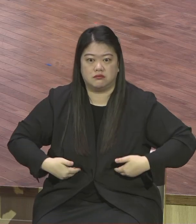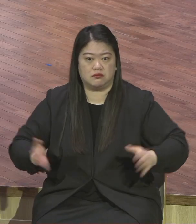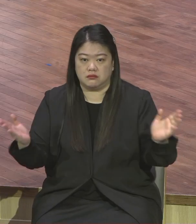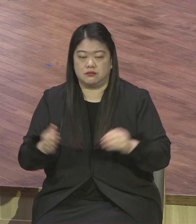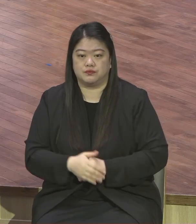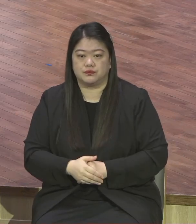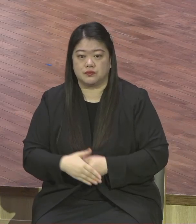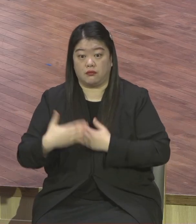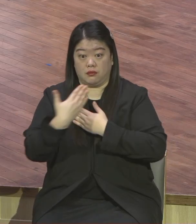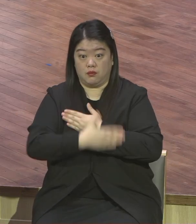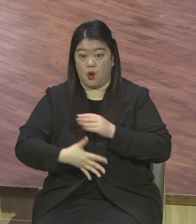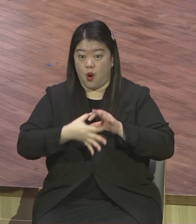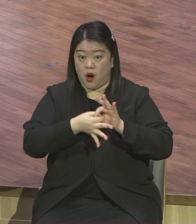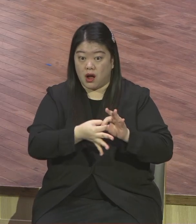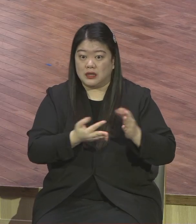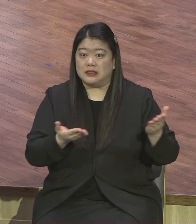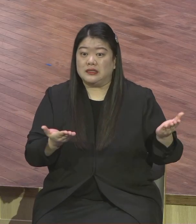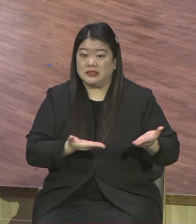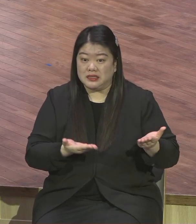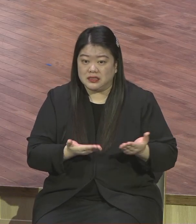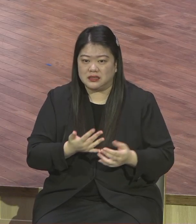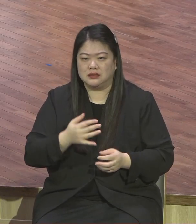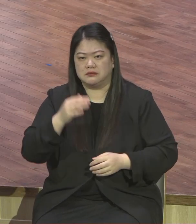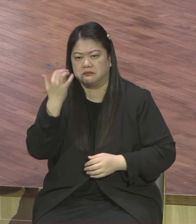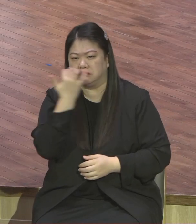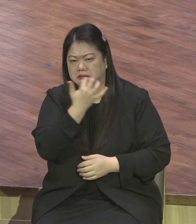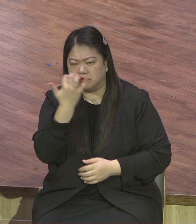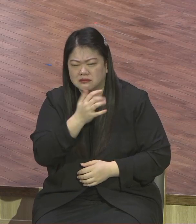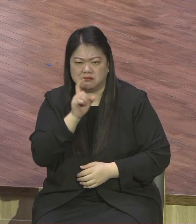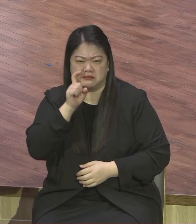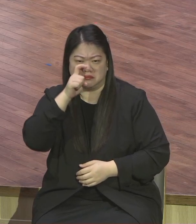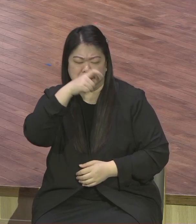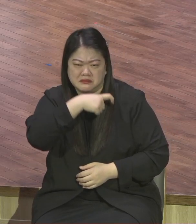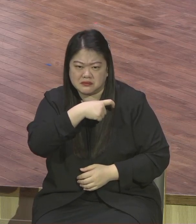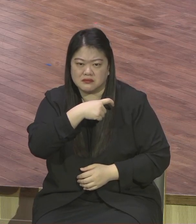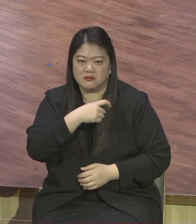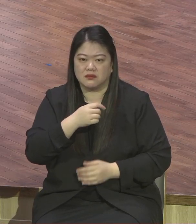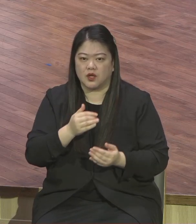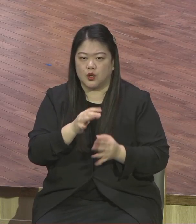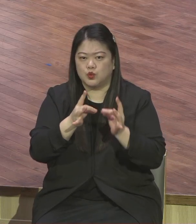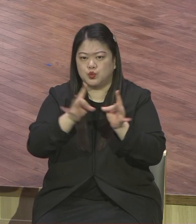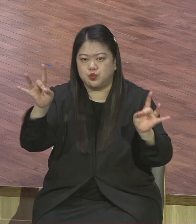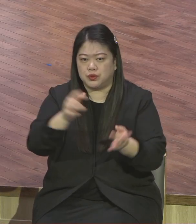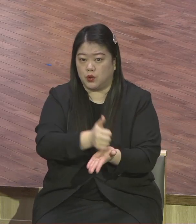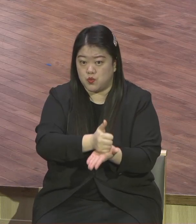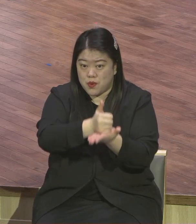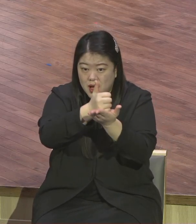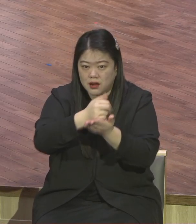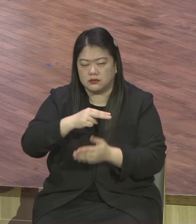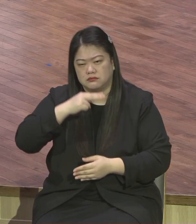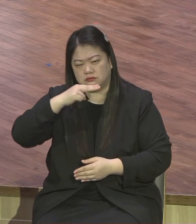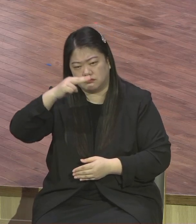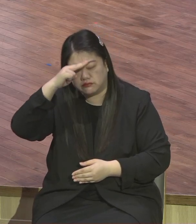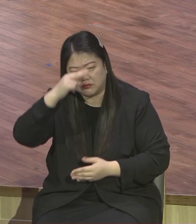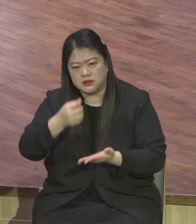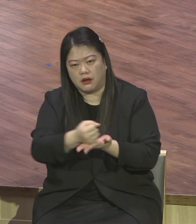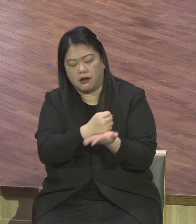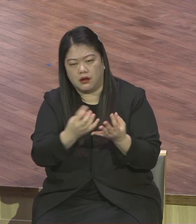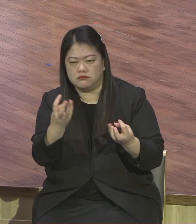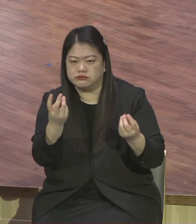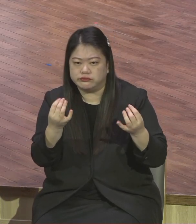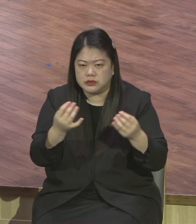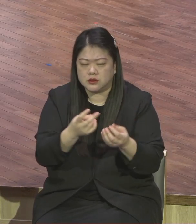일은 분명히 곧 음행과 더러운 것과 호색과 우상 숭배와 주술과 원수 맺는